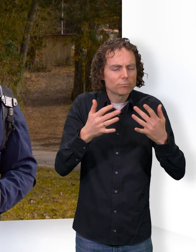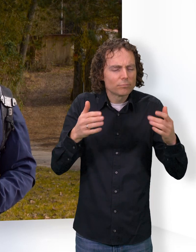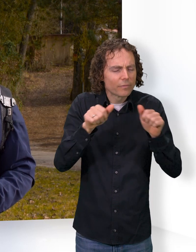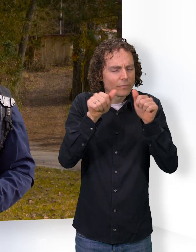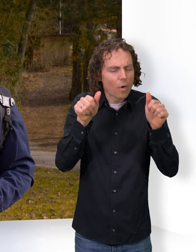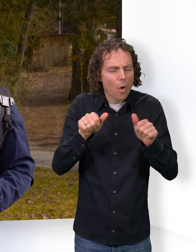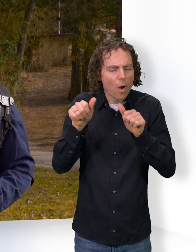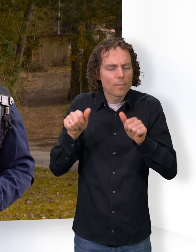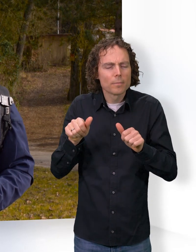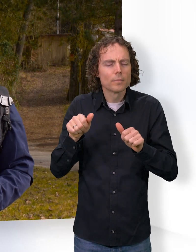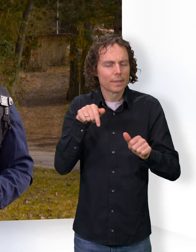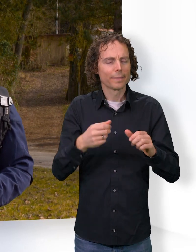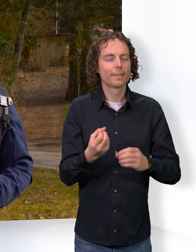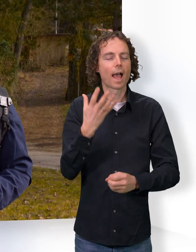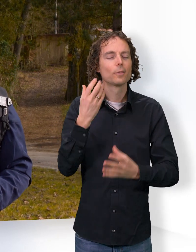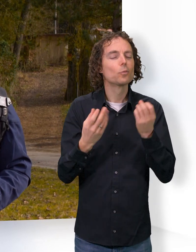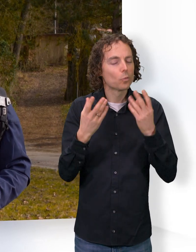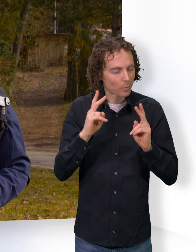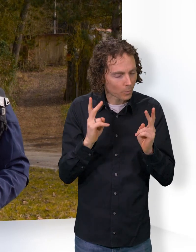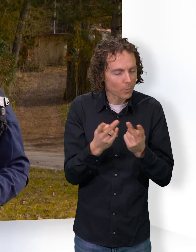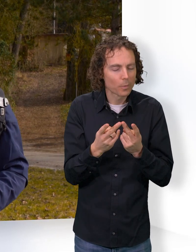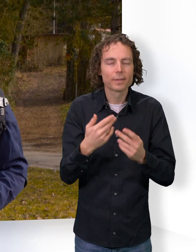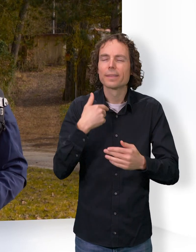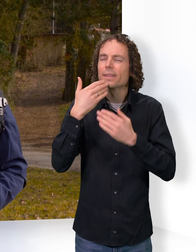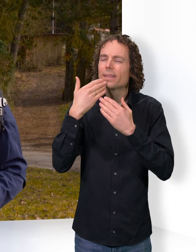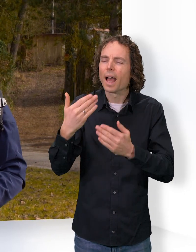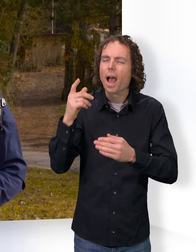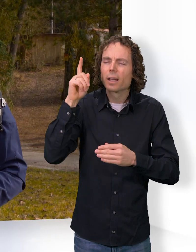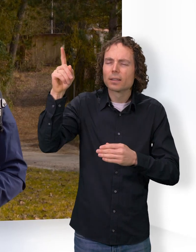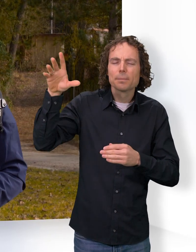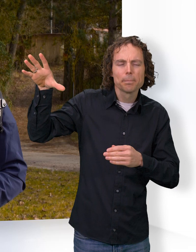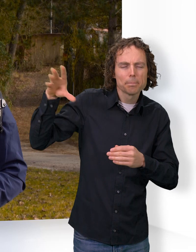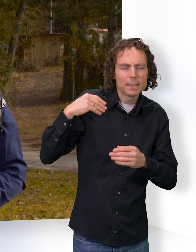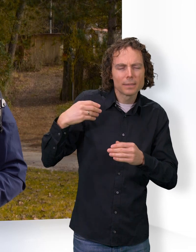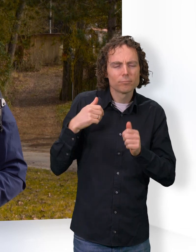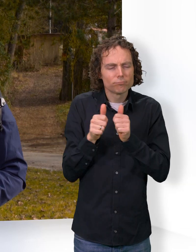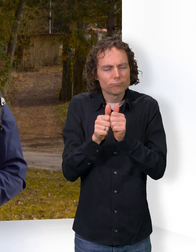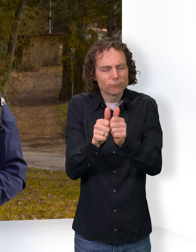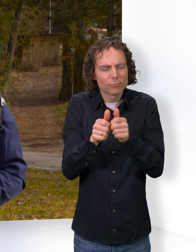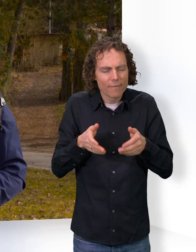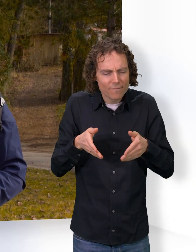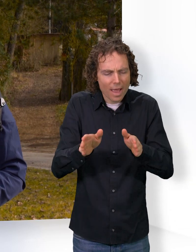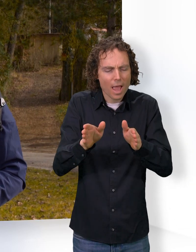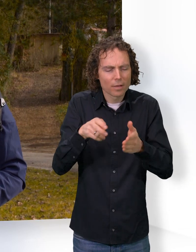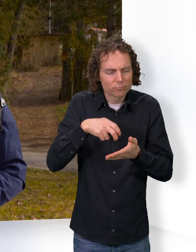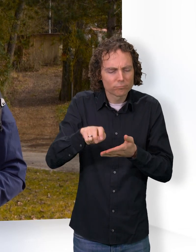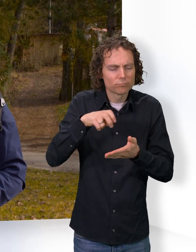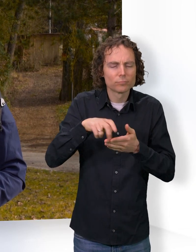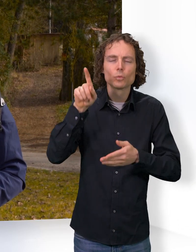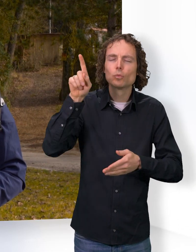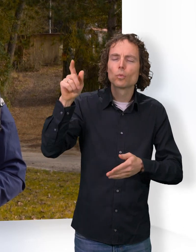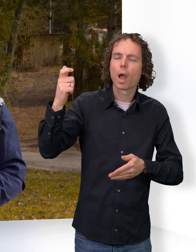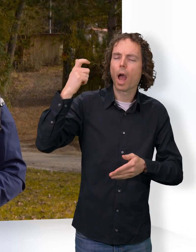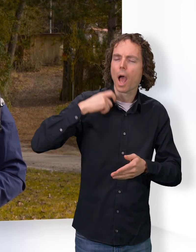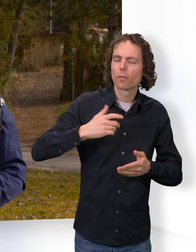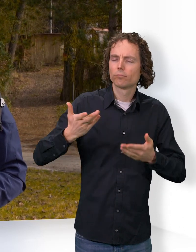Natur. Und ich möchte dir danken, dass wir mit dir auf dem Weg sind und dass du uns stärken möchtest